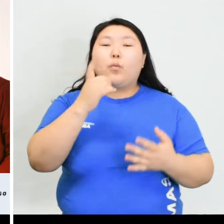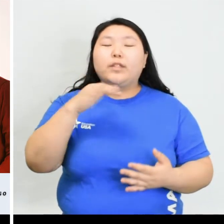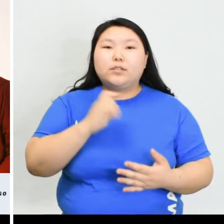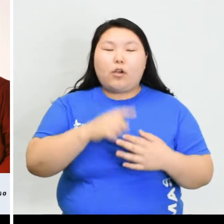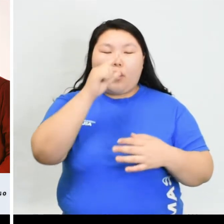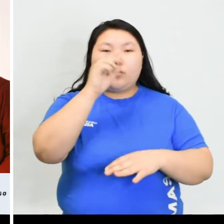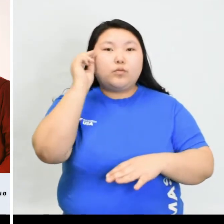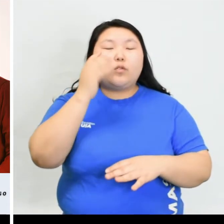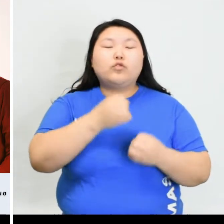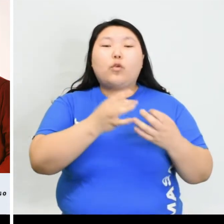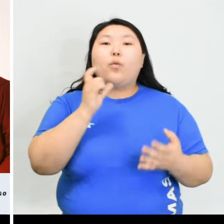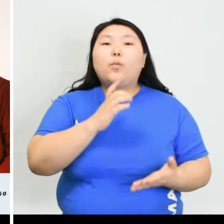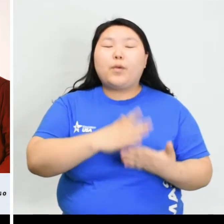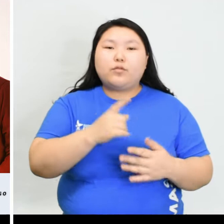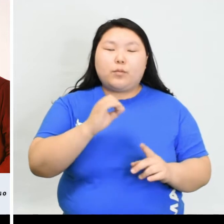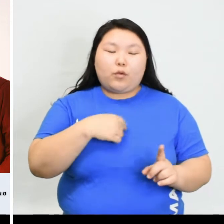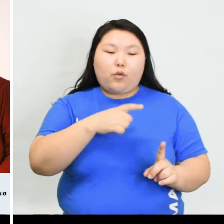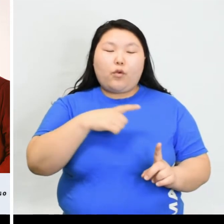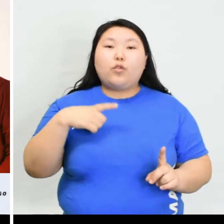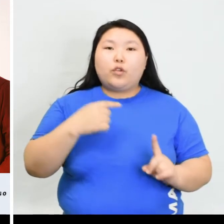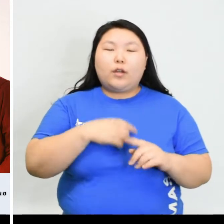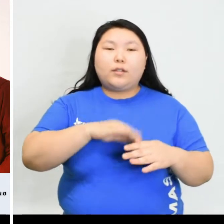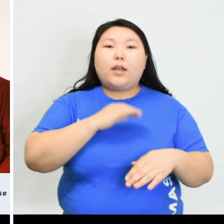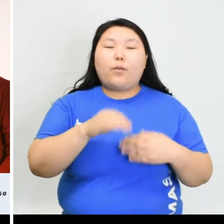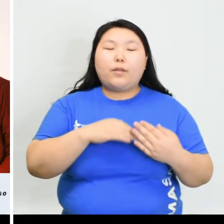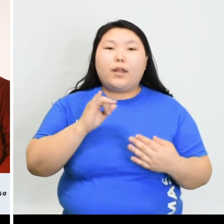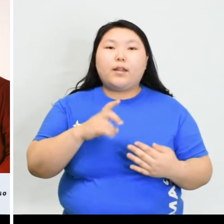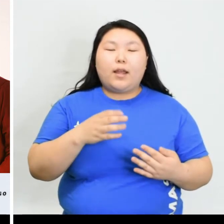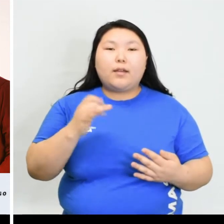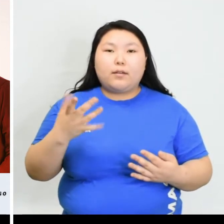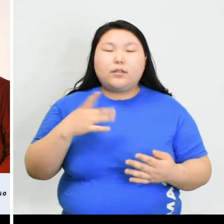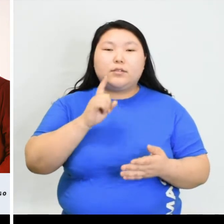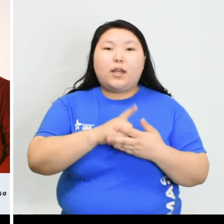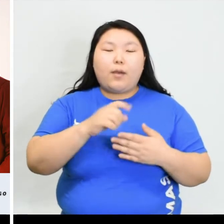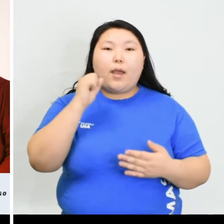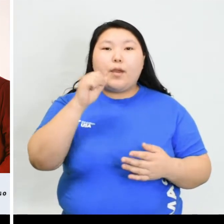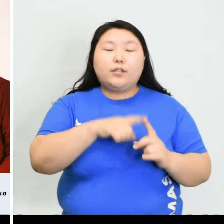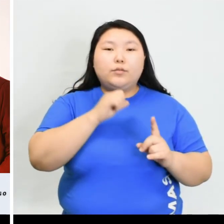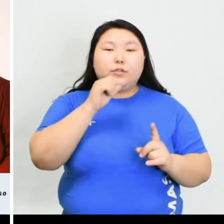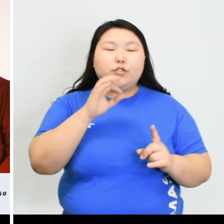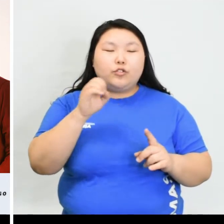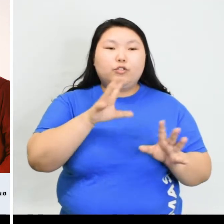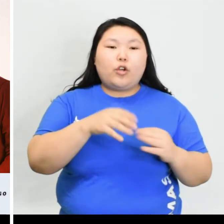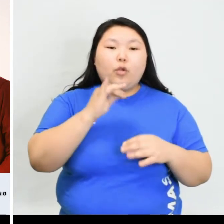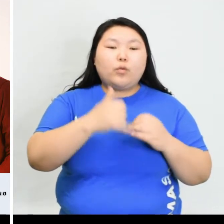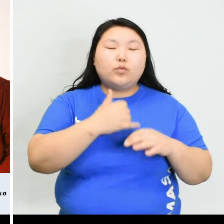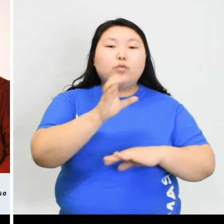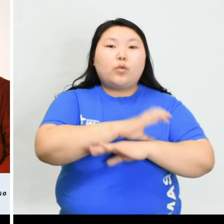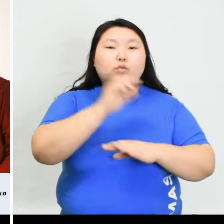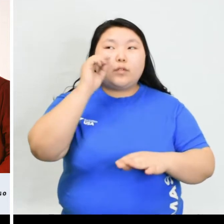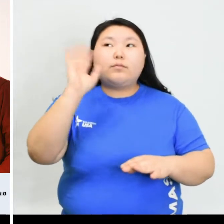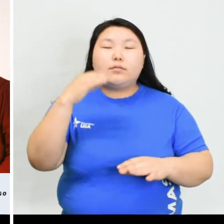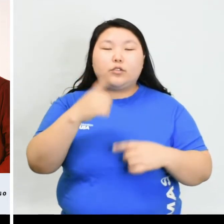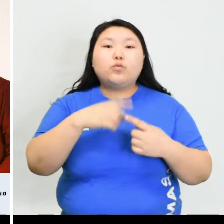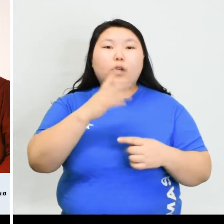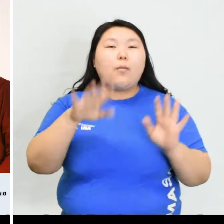зөндөө хүн байна. Орос сургуульд сурсан зөндөө хүн байна. Чи бас нэг өөригөө нэг давуу тал харуулахын тулд одоо заавалч Америкч биш. Зүгээр ер нь олон улсын сургуульд